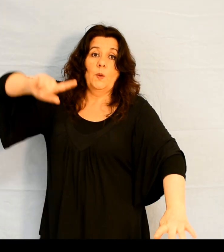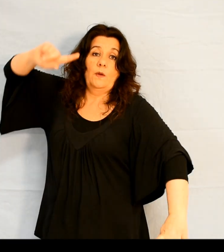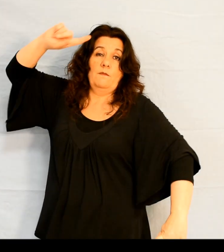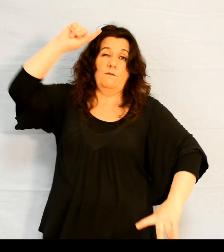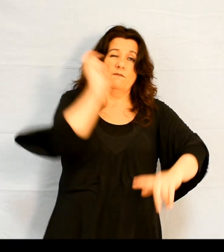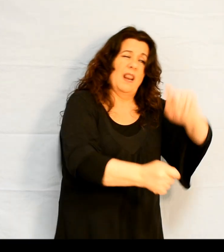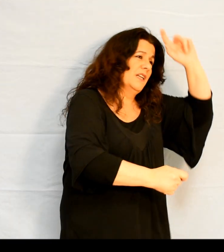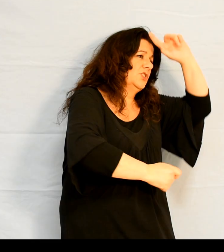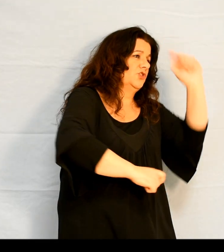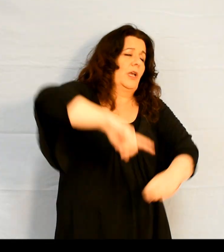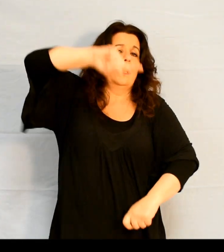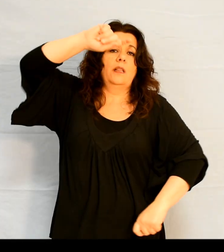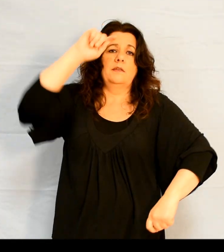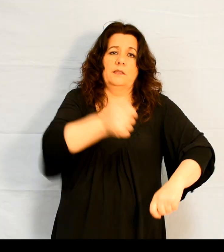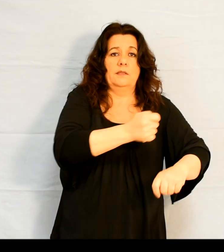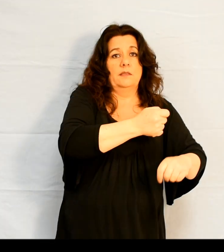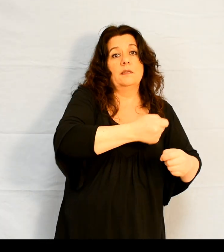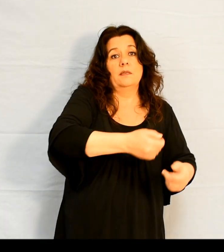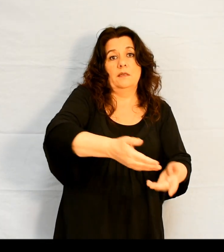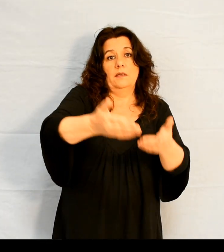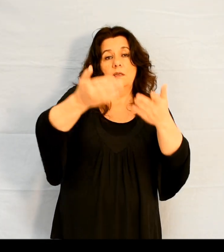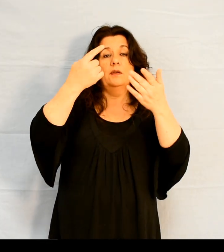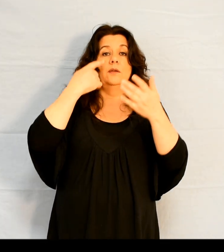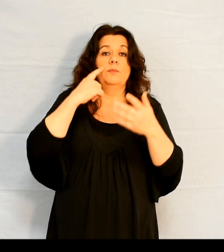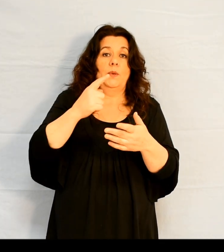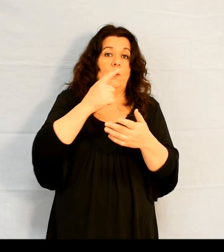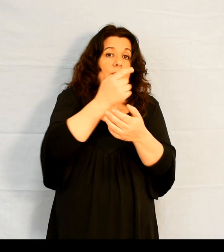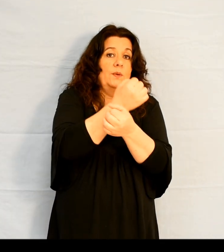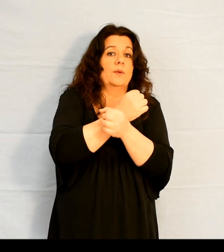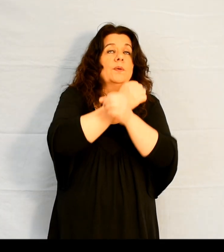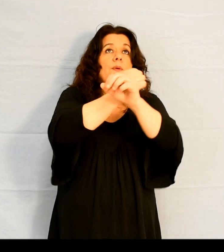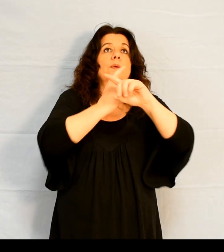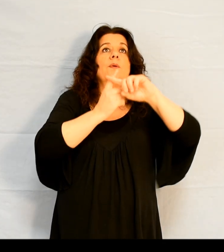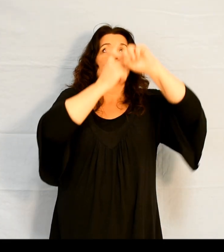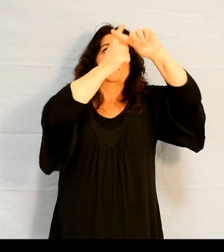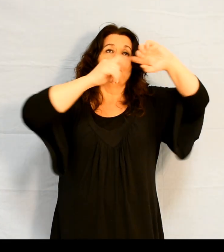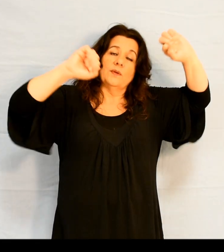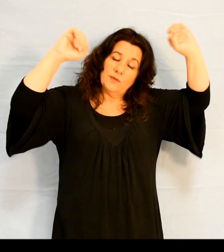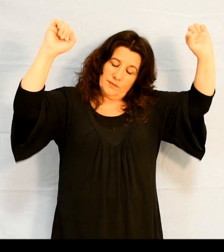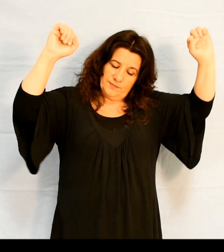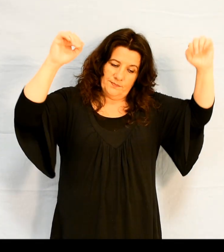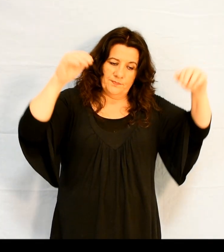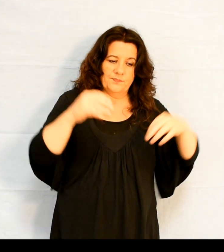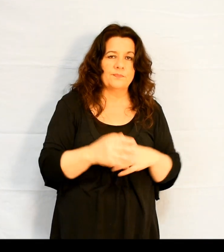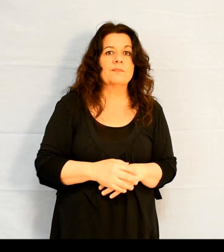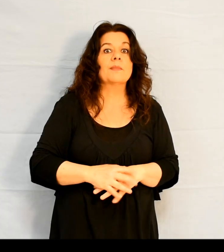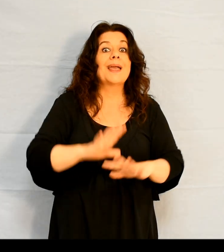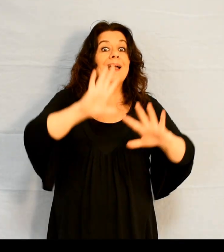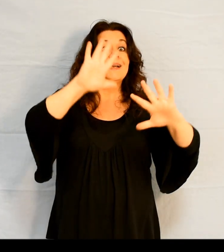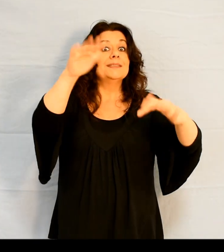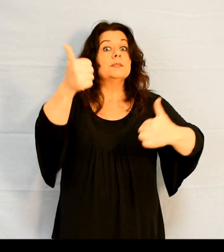Alors les soldats du gouverneur, emmenèrent Jésus dans la salle du